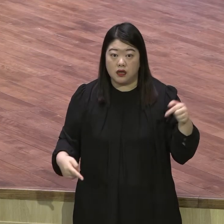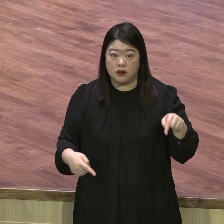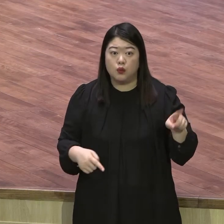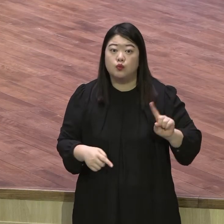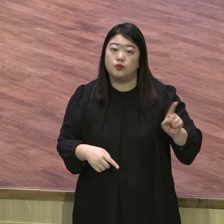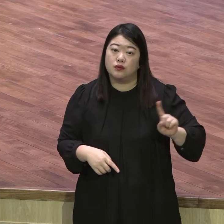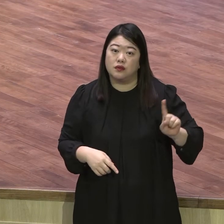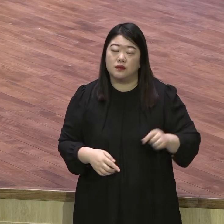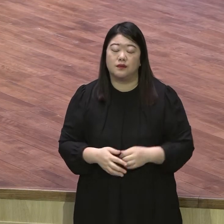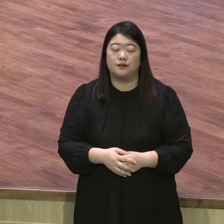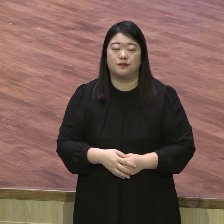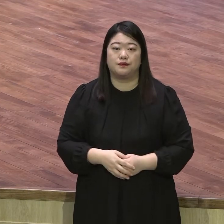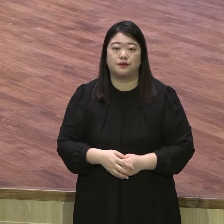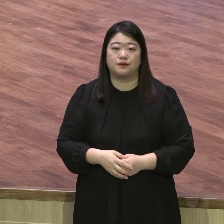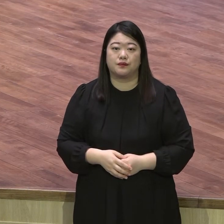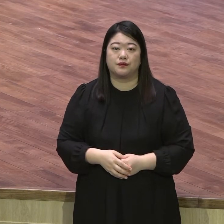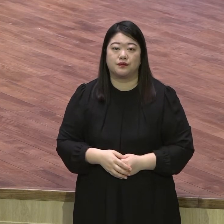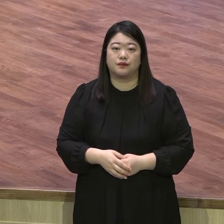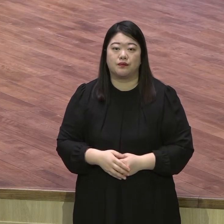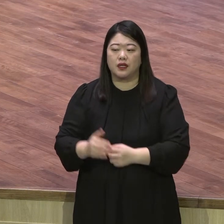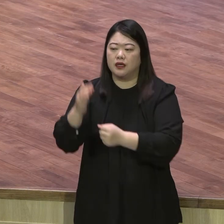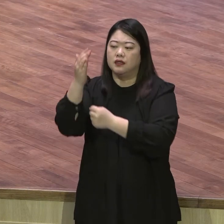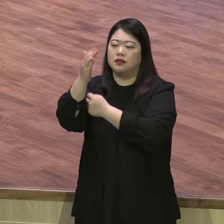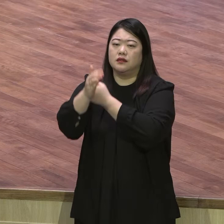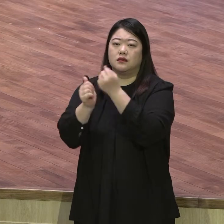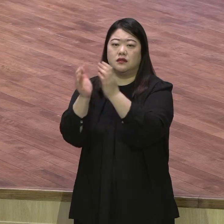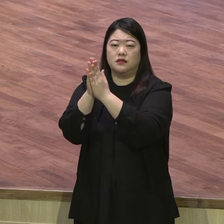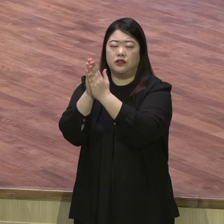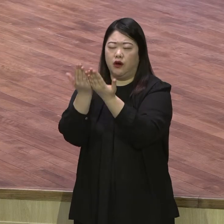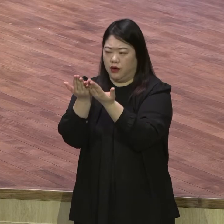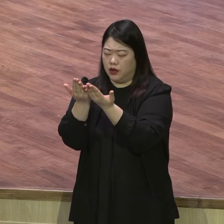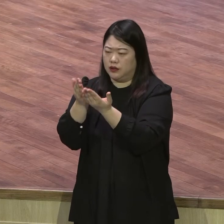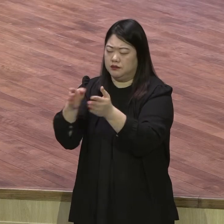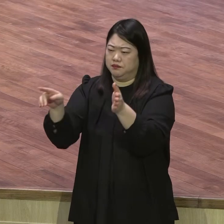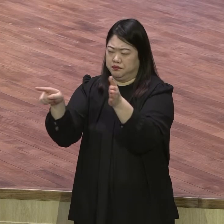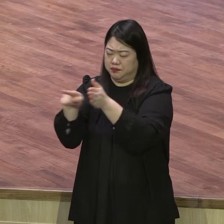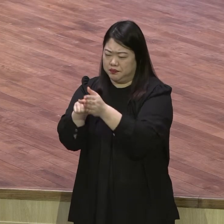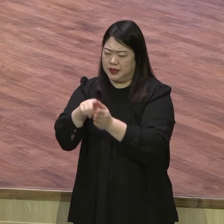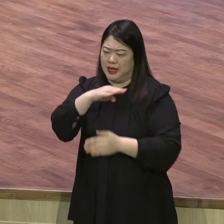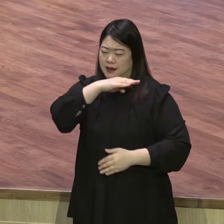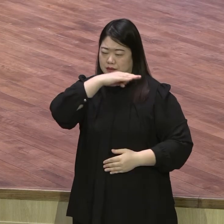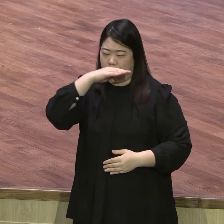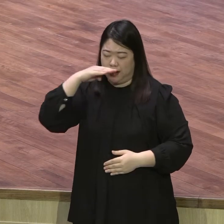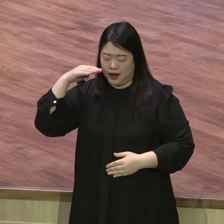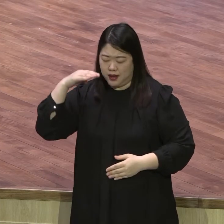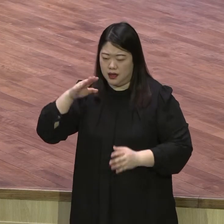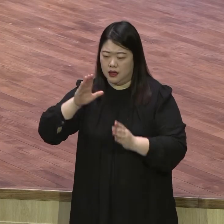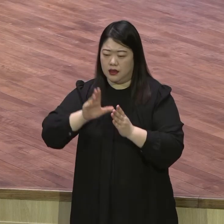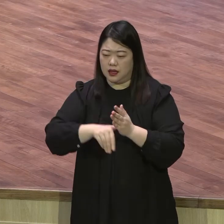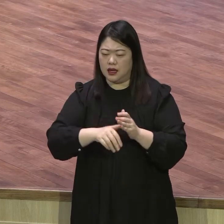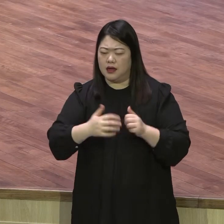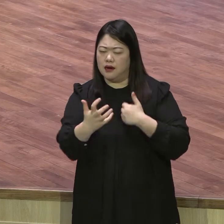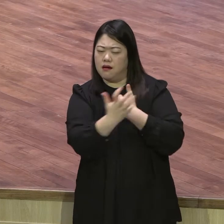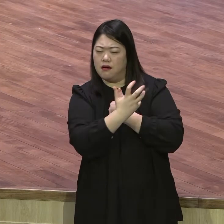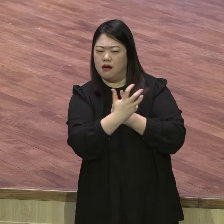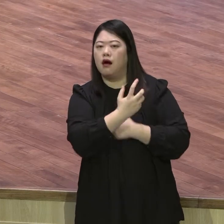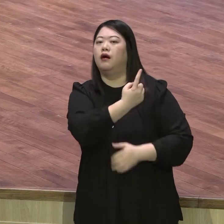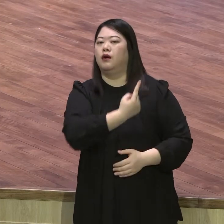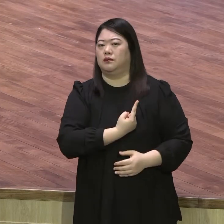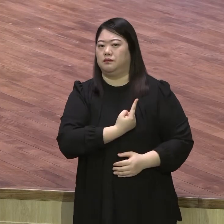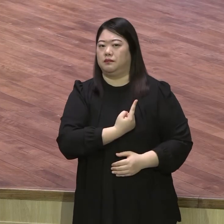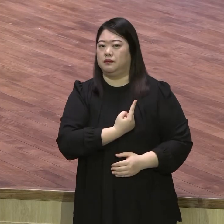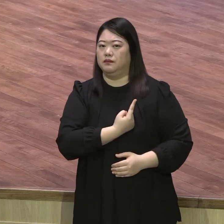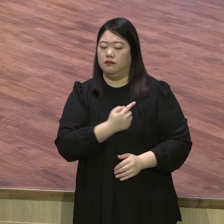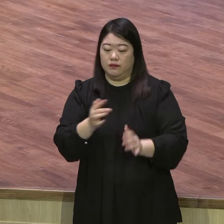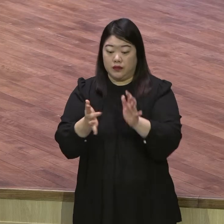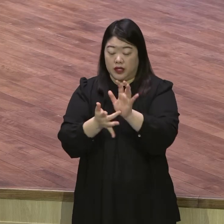정말 성경적으로 예수를 믿는 과정에서 겪게 되는 핍박을 말합니다. 예수 그리스도